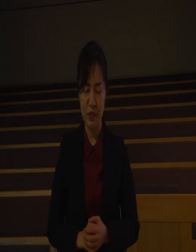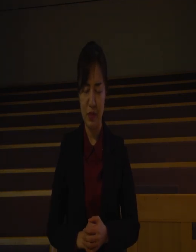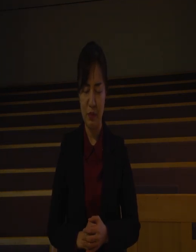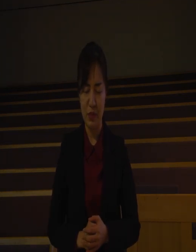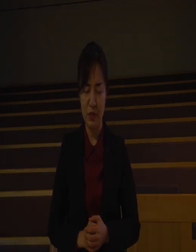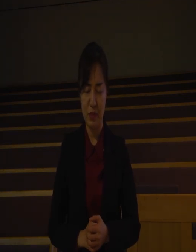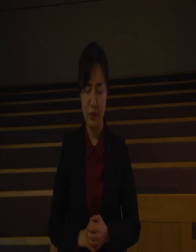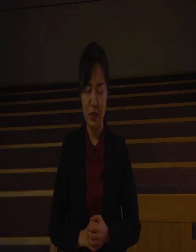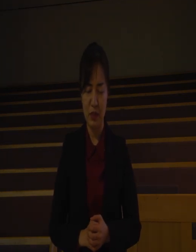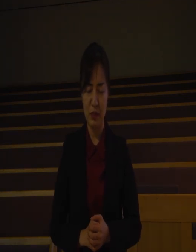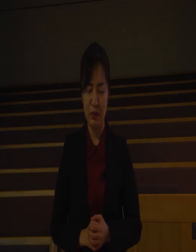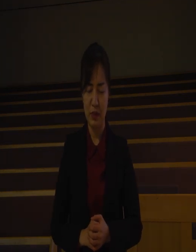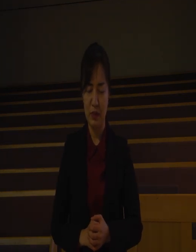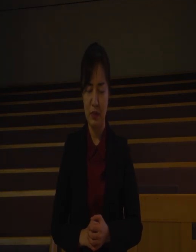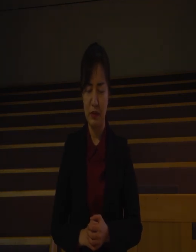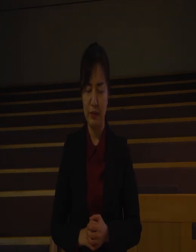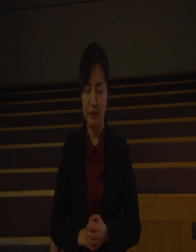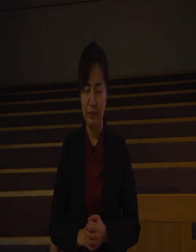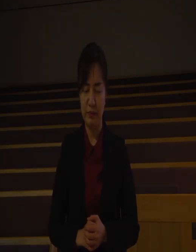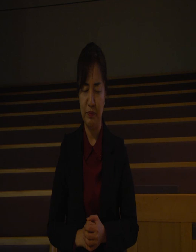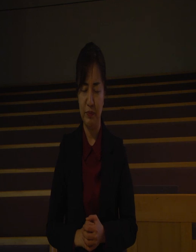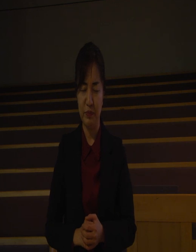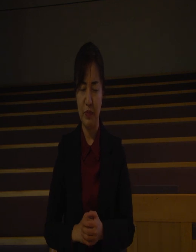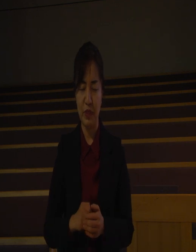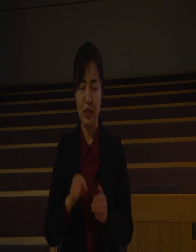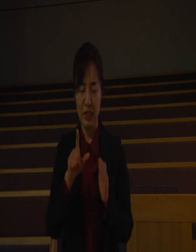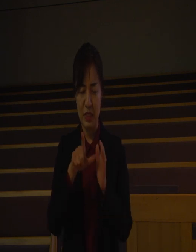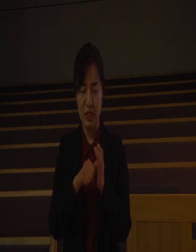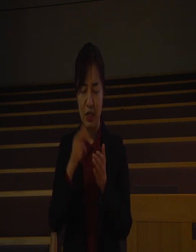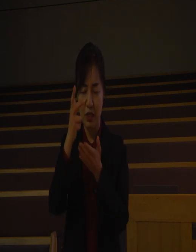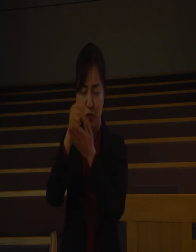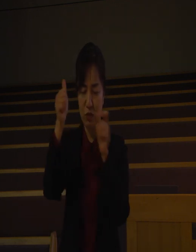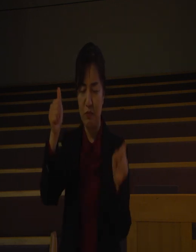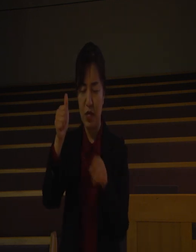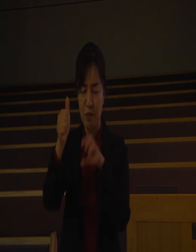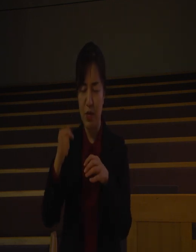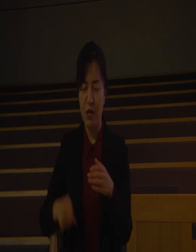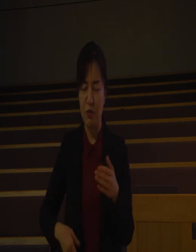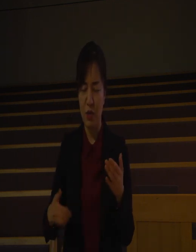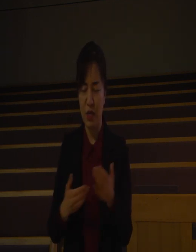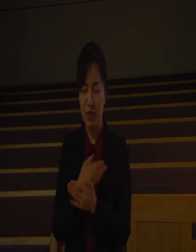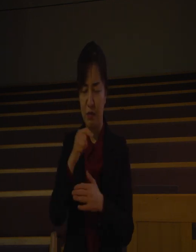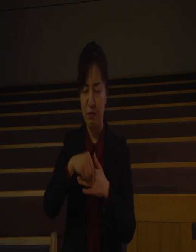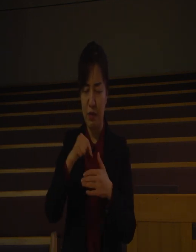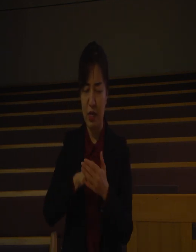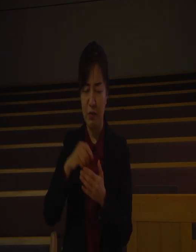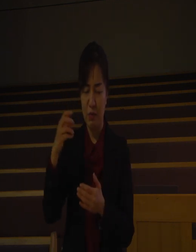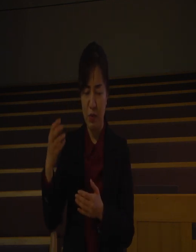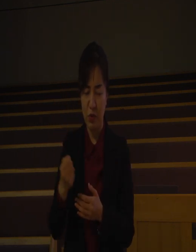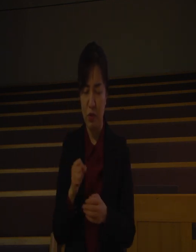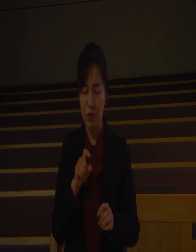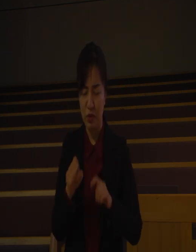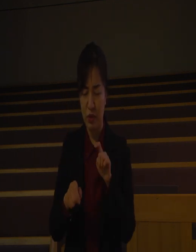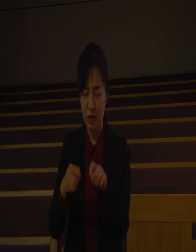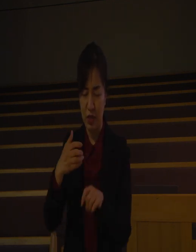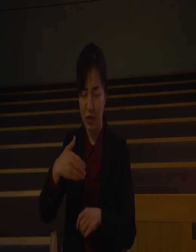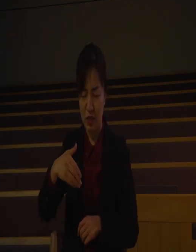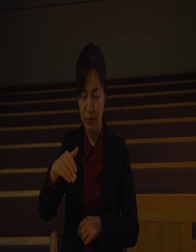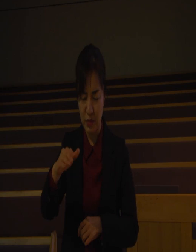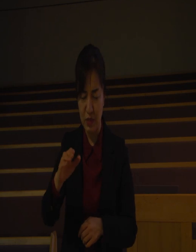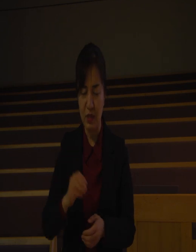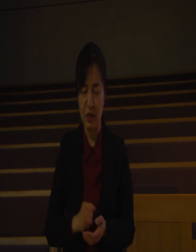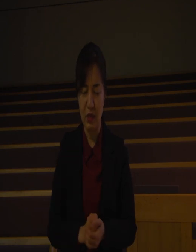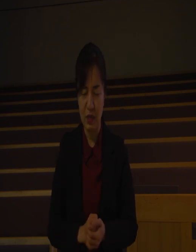사랑과 은혜가 많으신 아버지 하나님, 그렇습니다. 이 시간 우리는 주님 앞에서 회개하는 마음으로 나아갑니다. 주님,